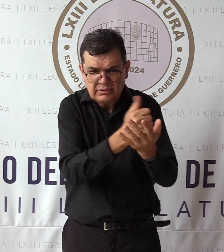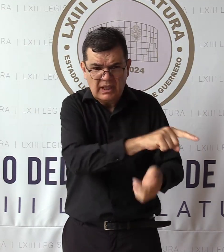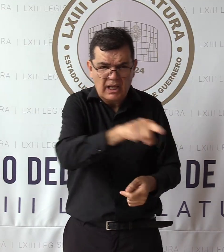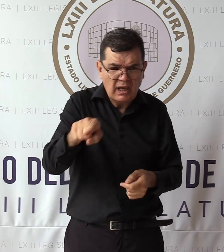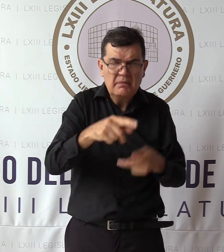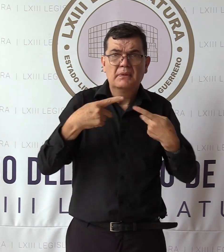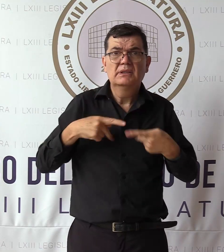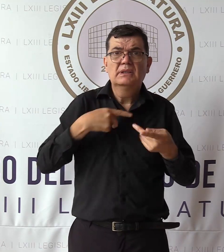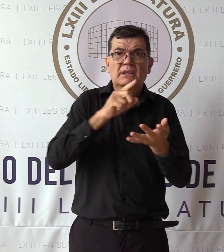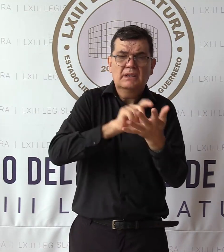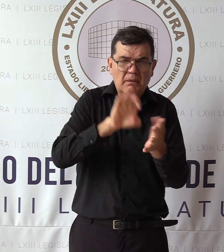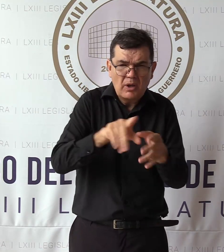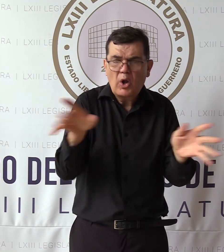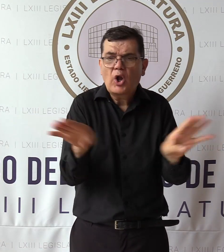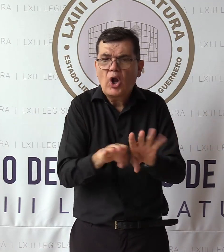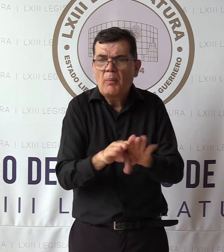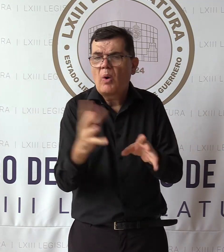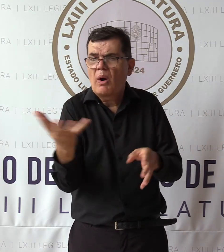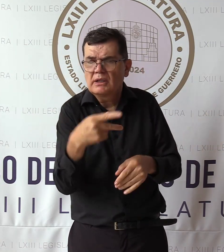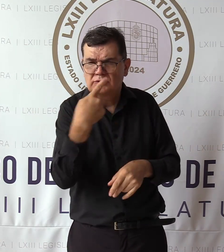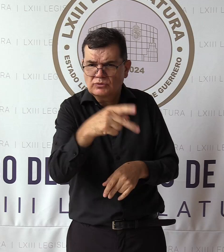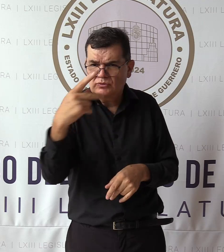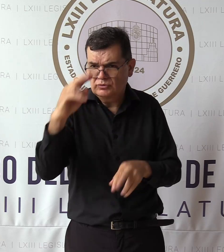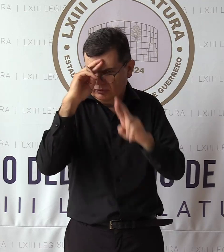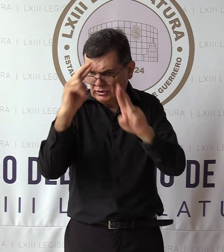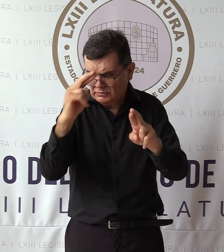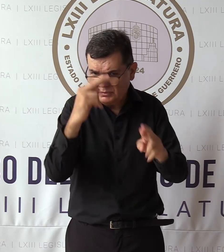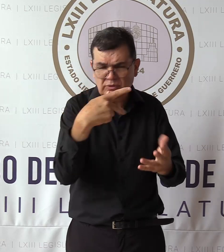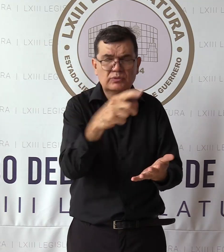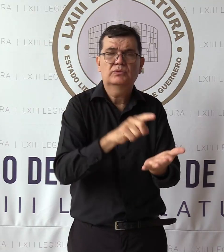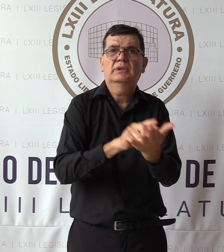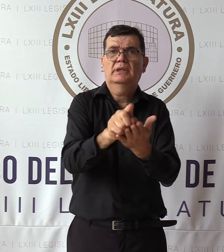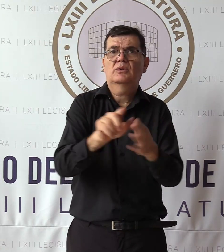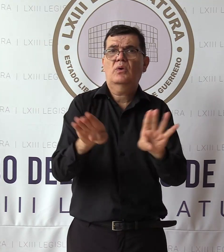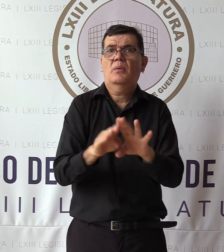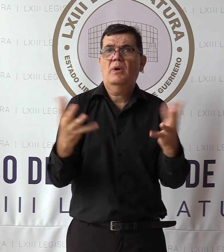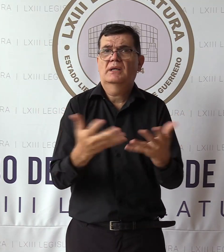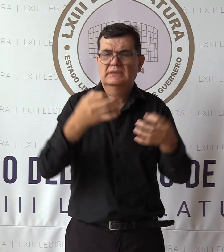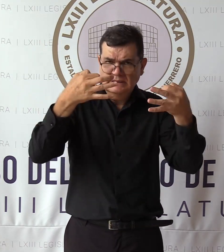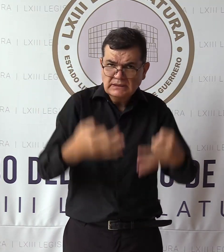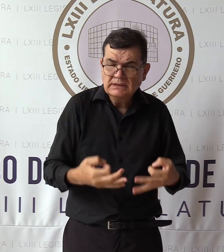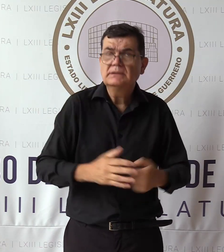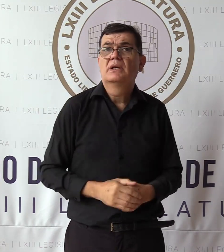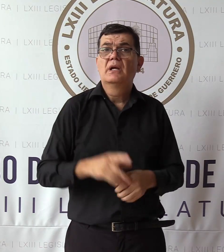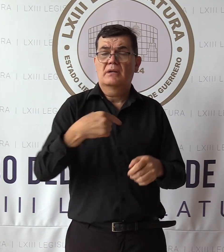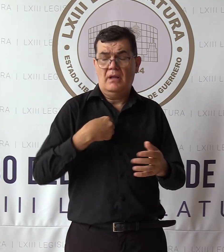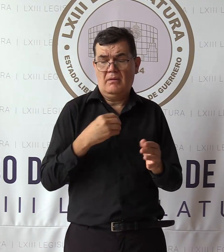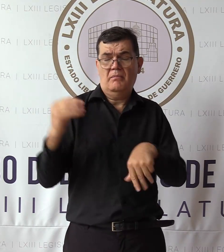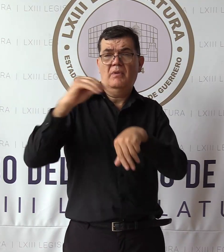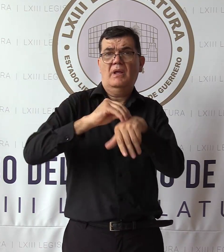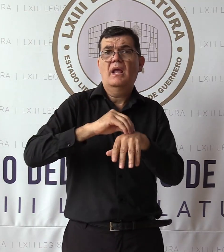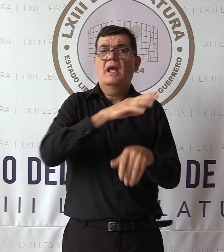el ejercicio y el respeto hacia sus derechos. Podemos resaltar la Recomendación General número